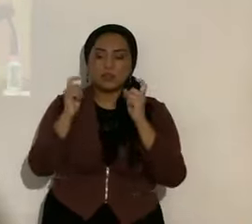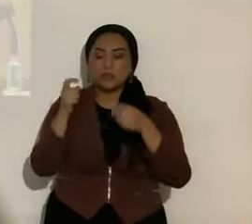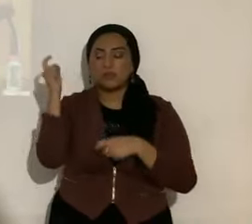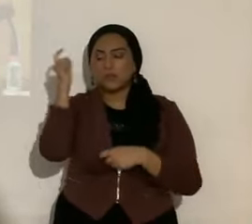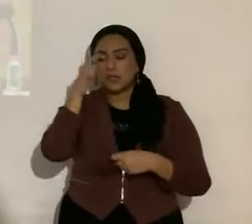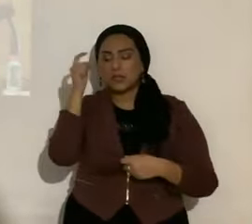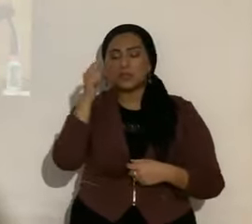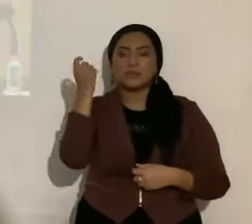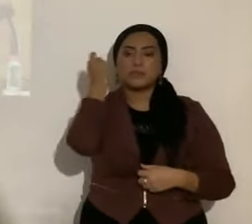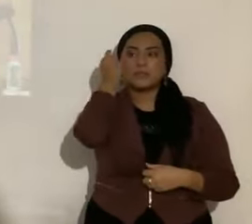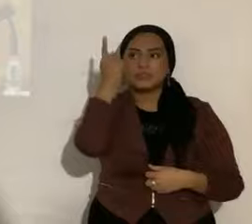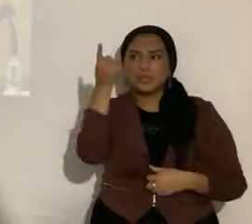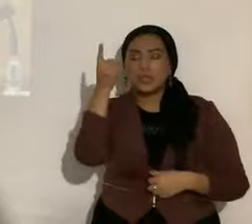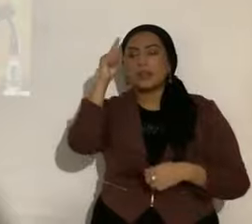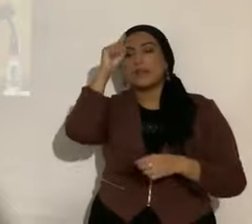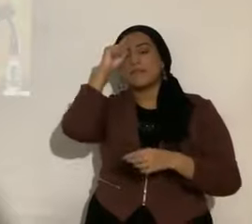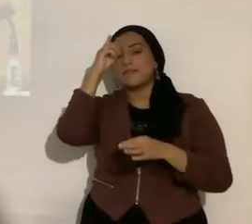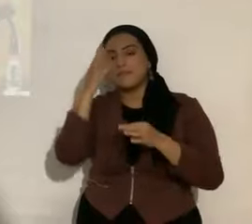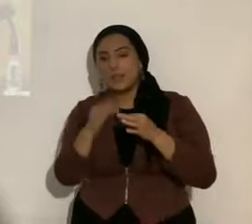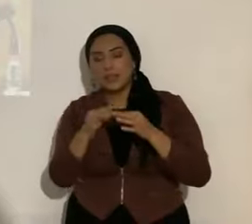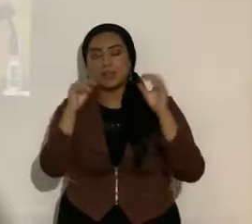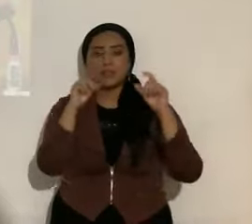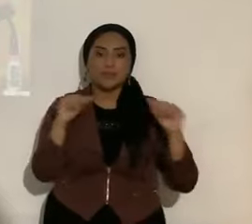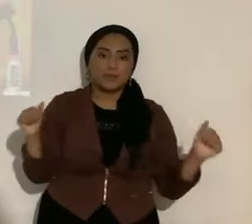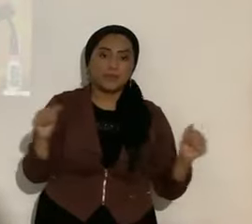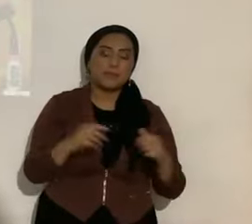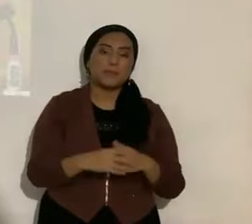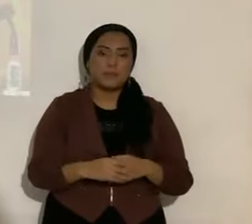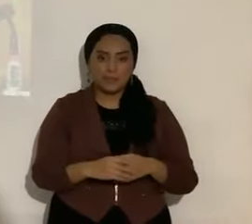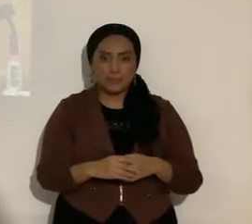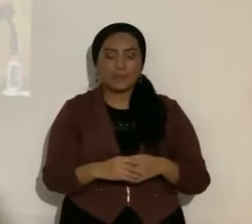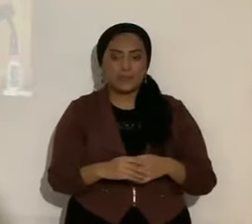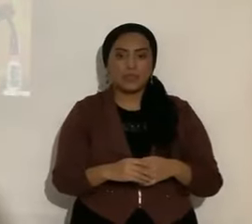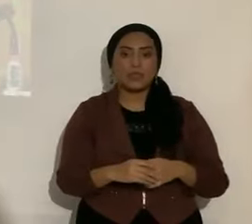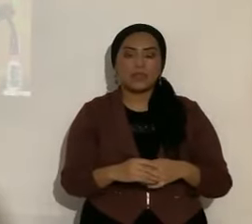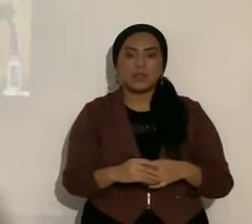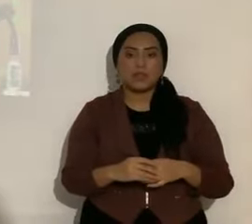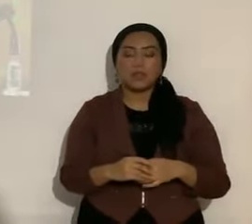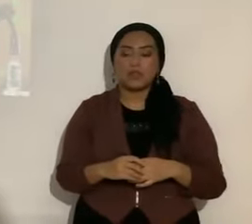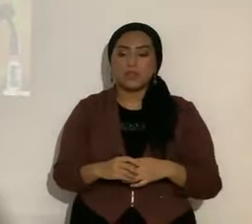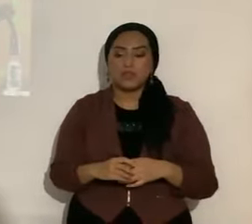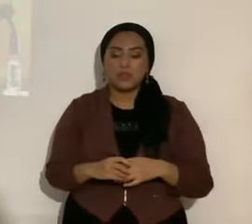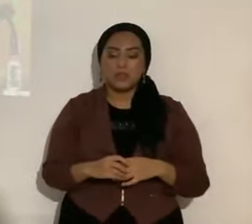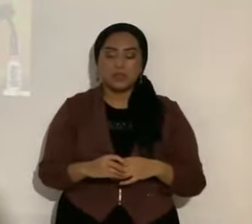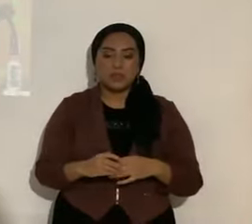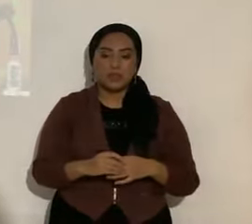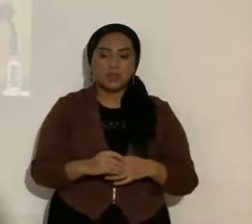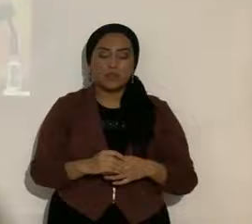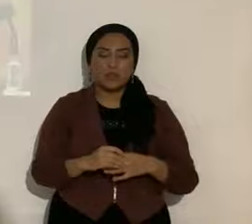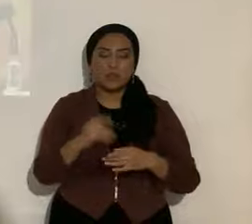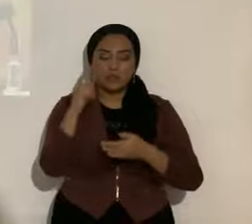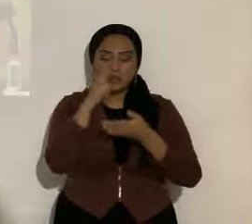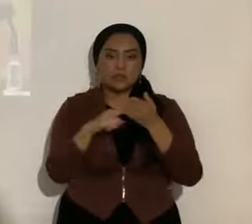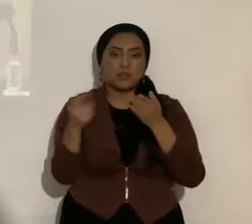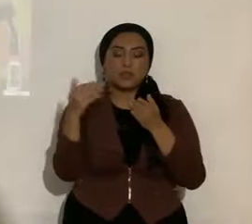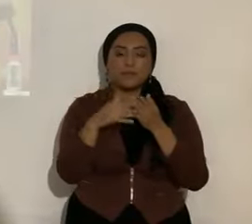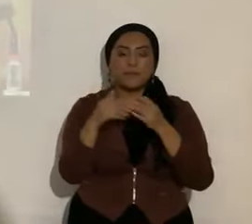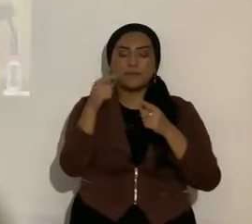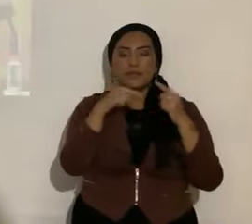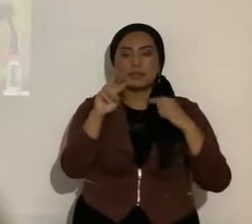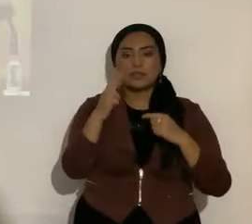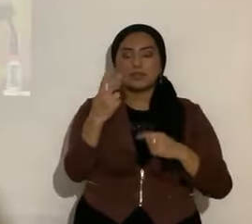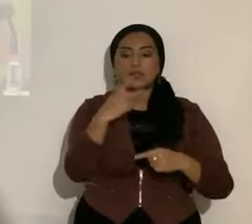sabiduría, conocimiento, fe, etcétera, etcétera, etcétera. ¿Sí? Bueno, ahora, vamos a ir otra vez ahí a